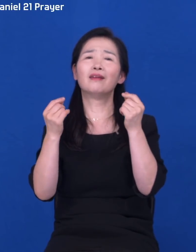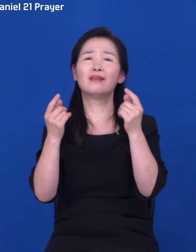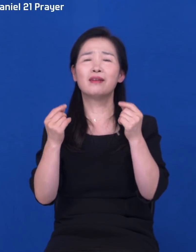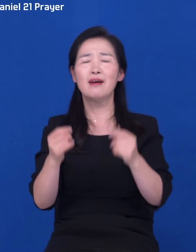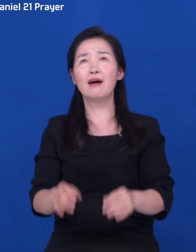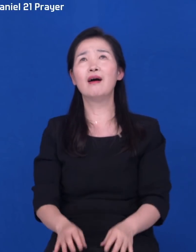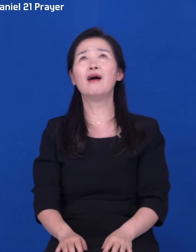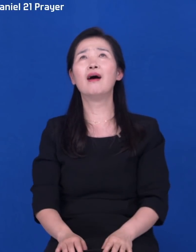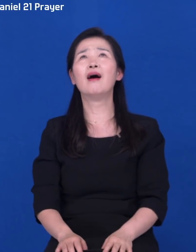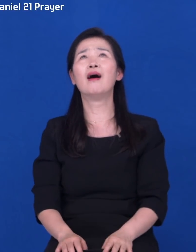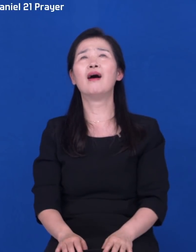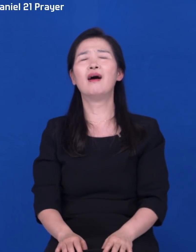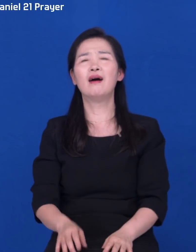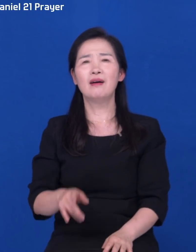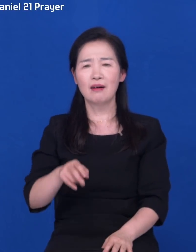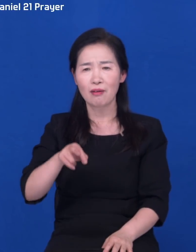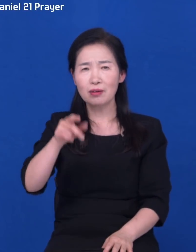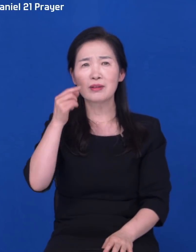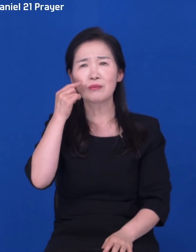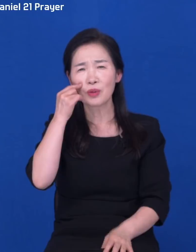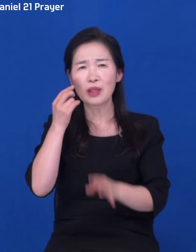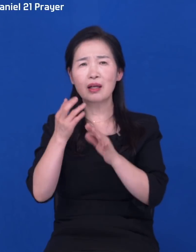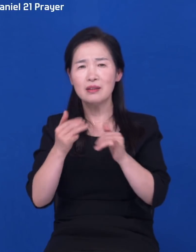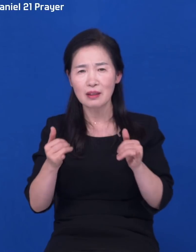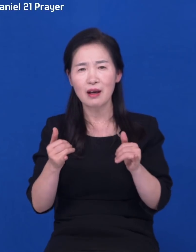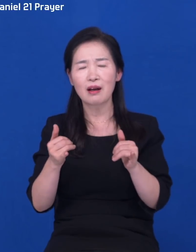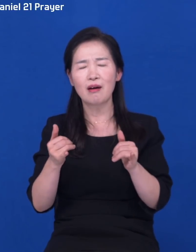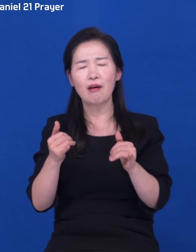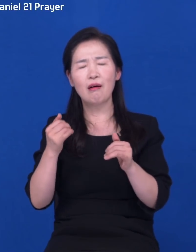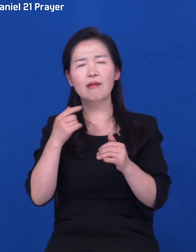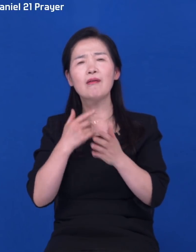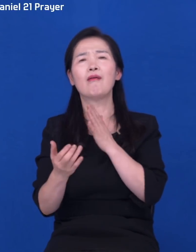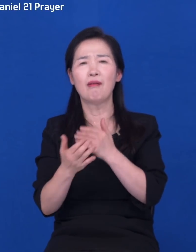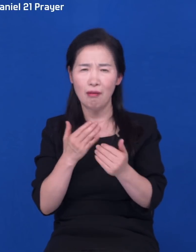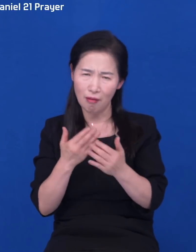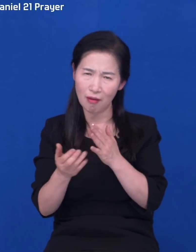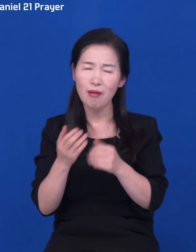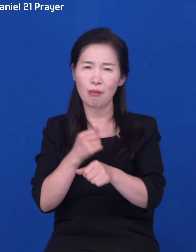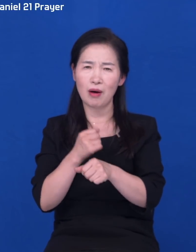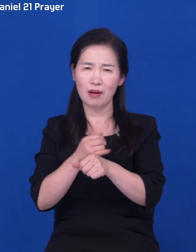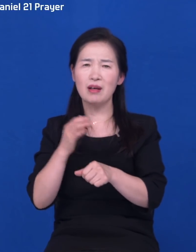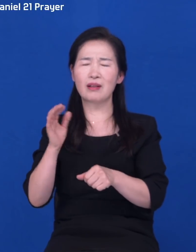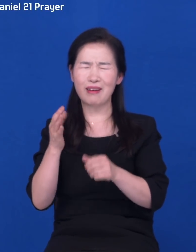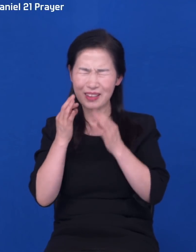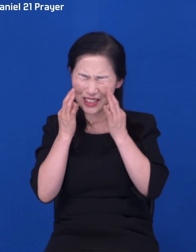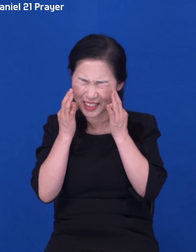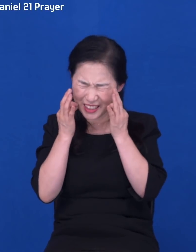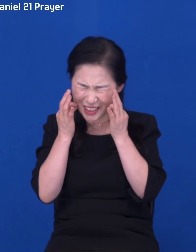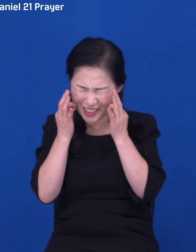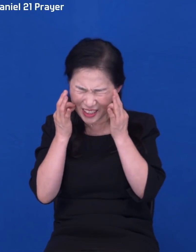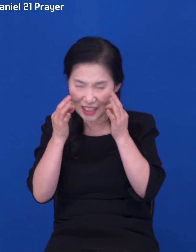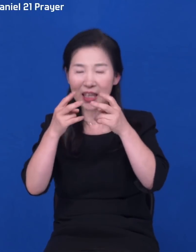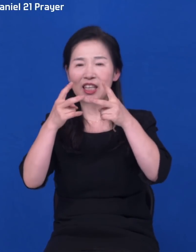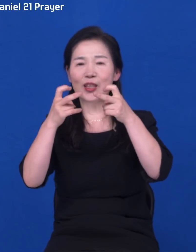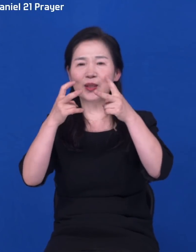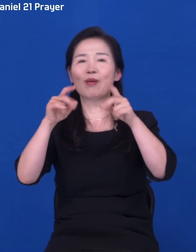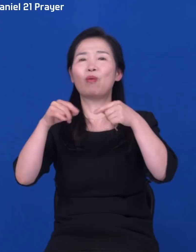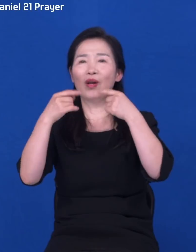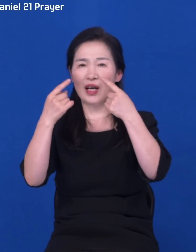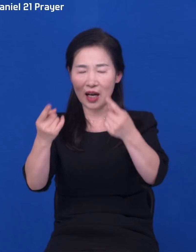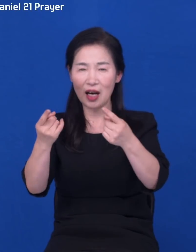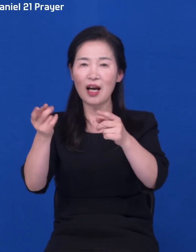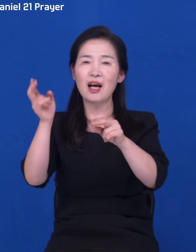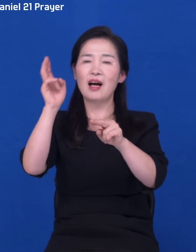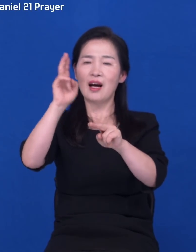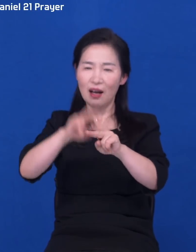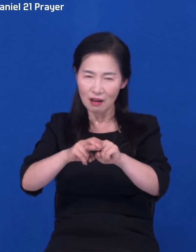못 걷는 사람들 얼마나 힘들었을까 처음으로 생각이 들고 길을 쓰고 2층으로 올라가서 자리 잡고 앉아서 제가 몸이